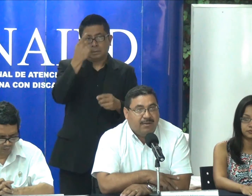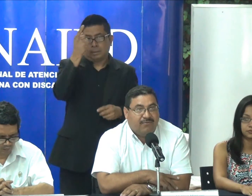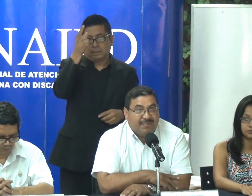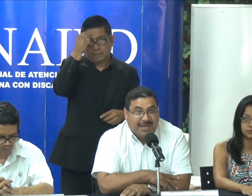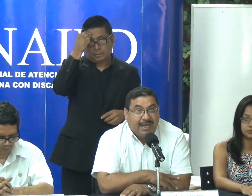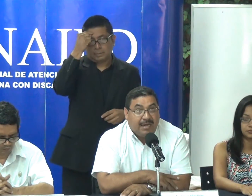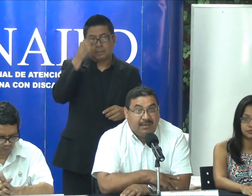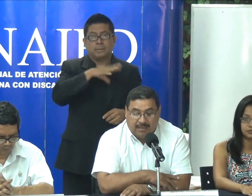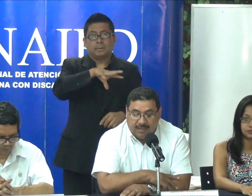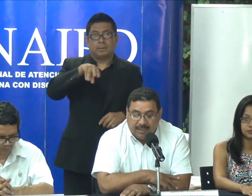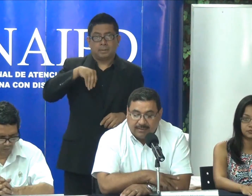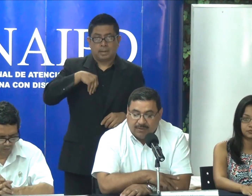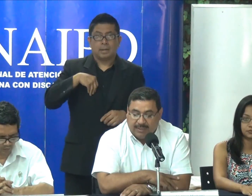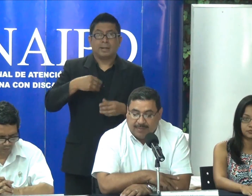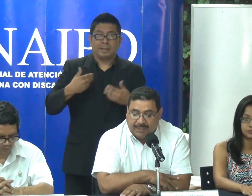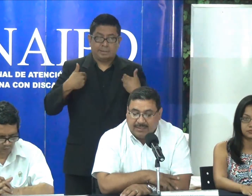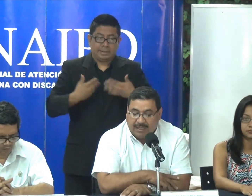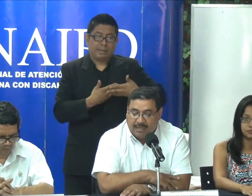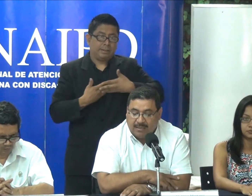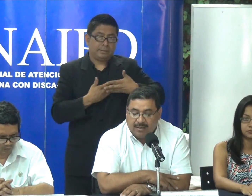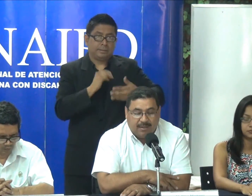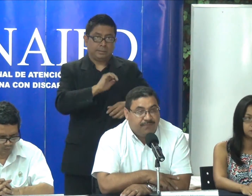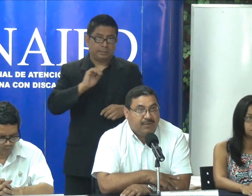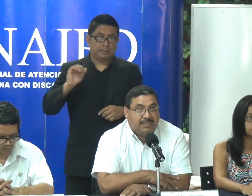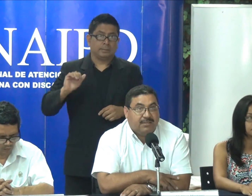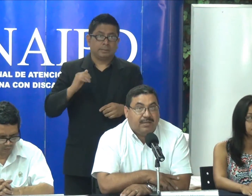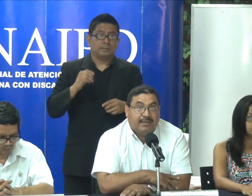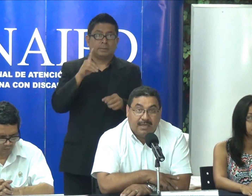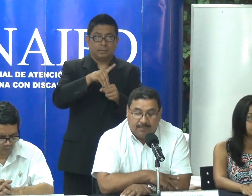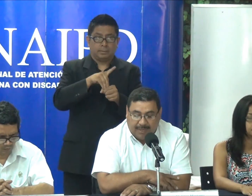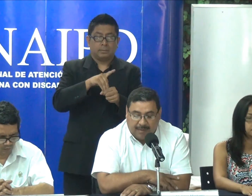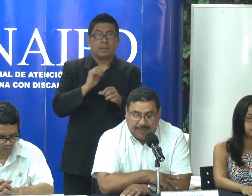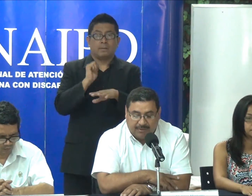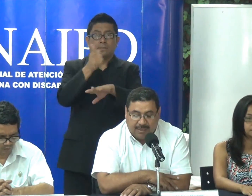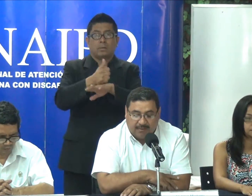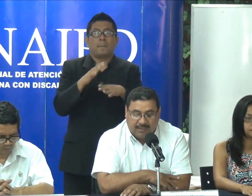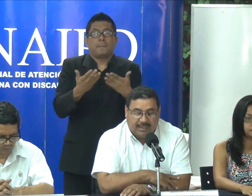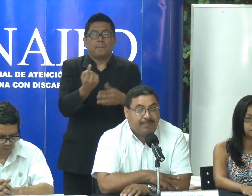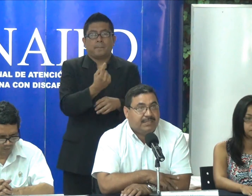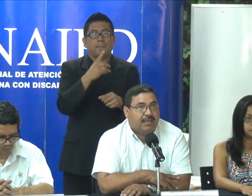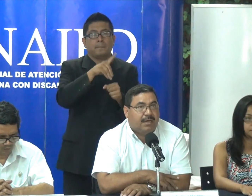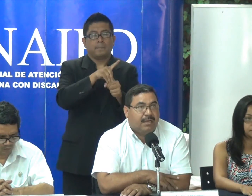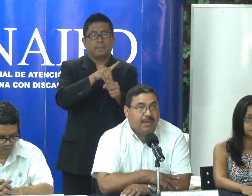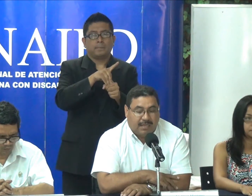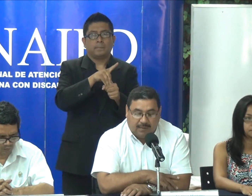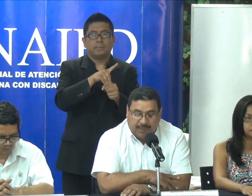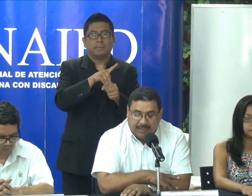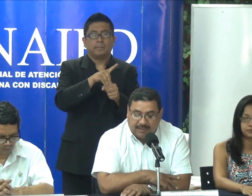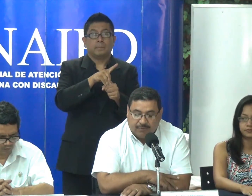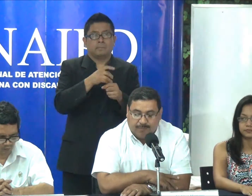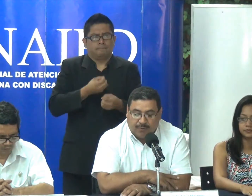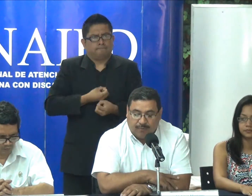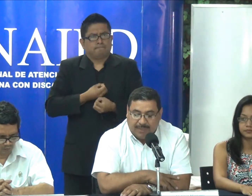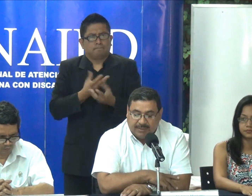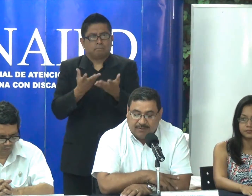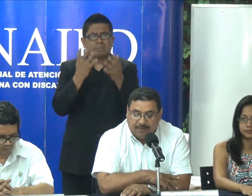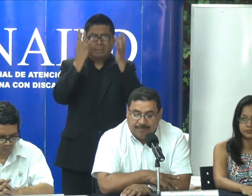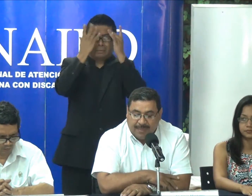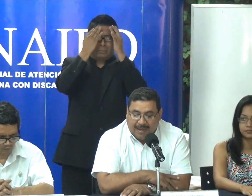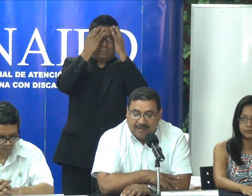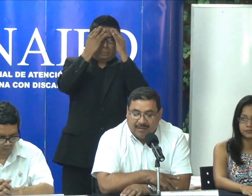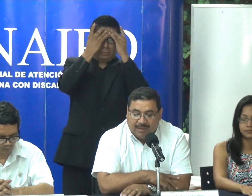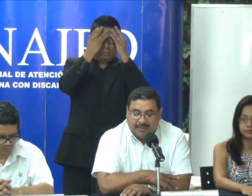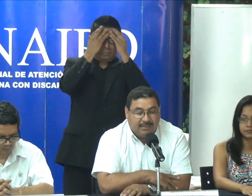intelectual, familiares de niñez con discapacidad y fundaciones de y para personas con discapacidad, expresa su